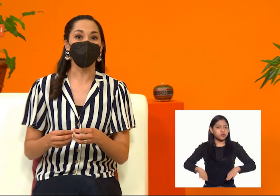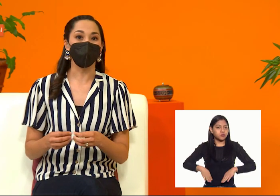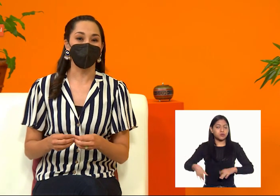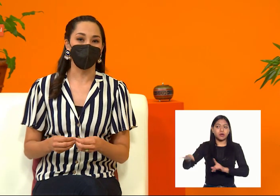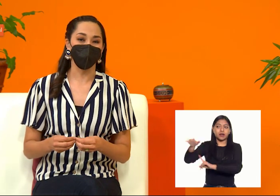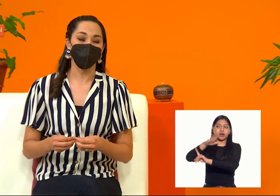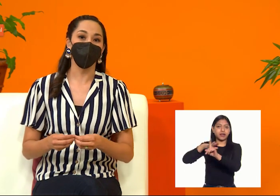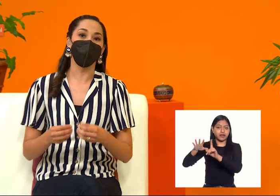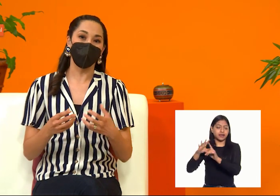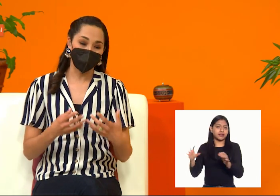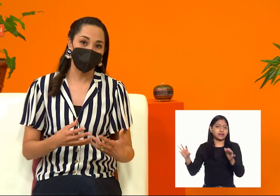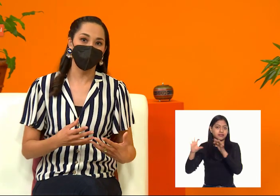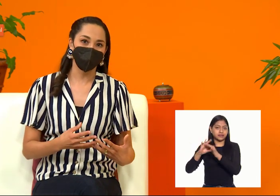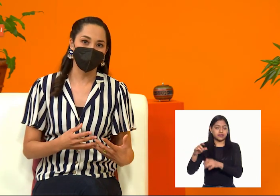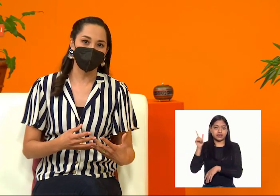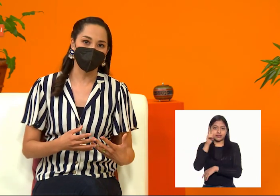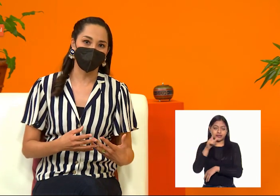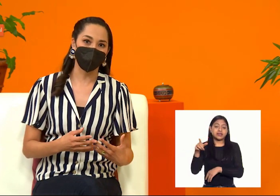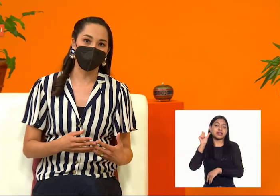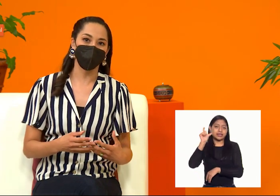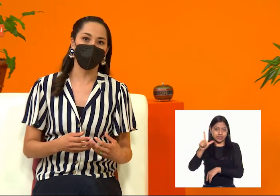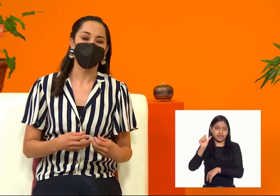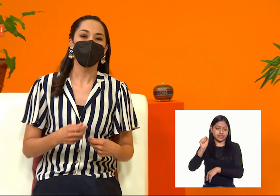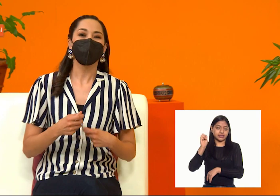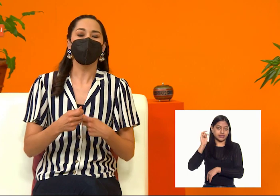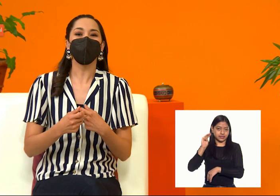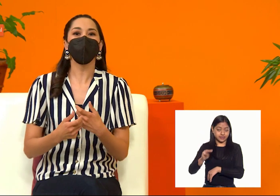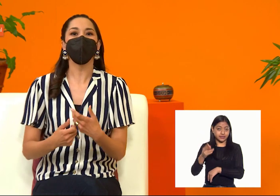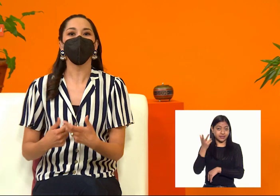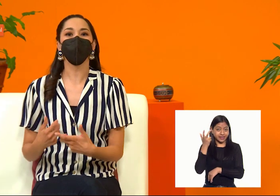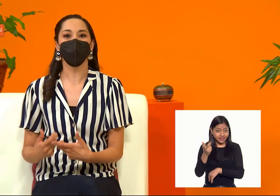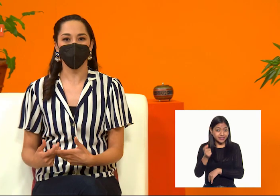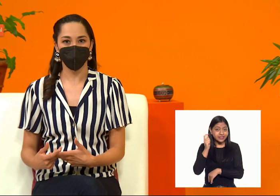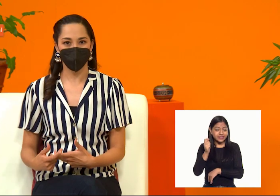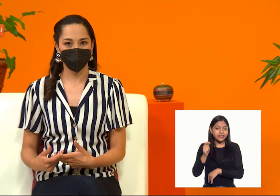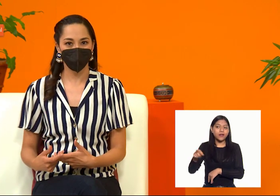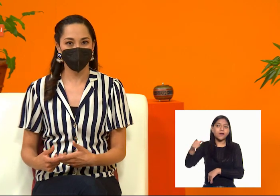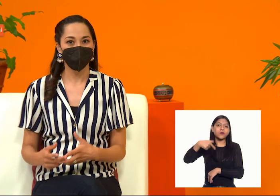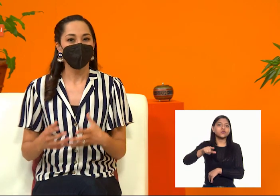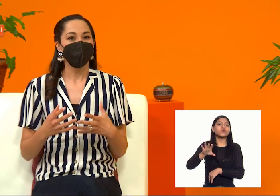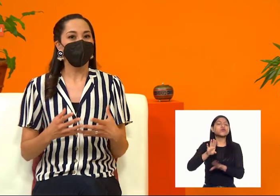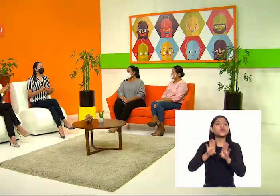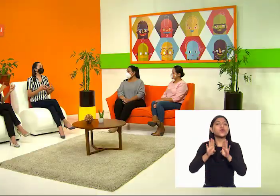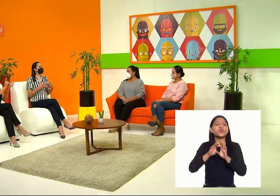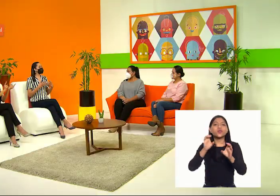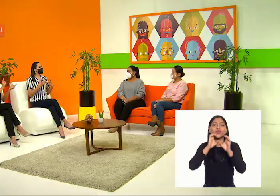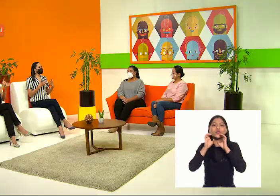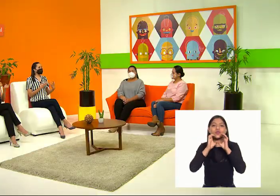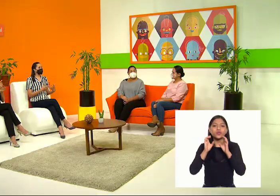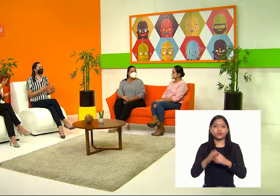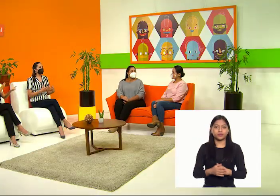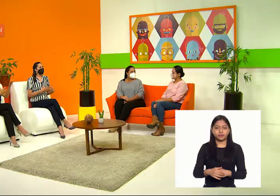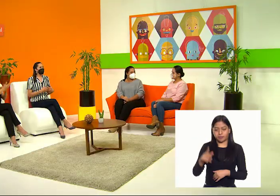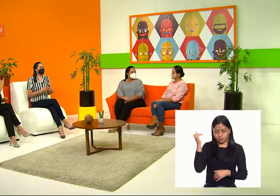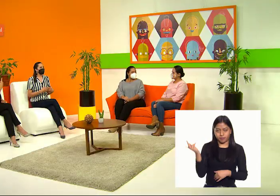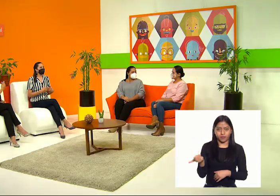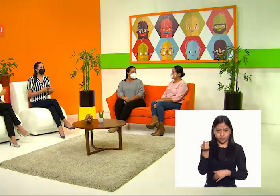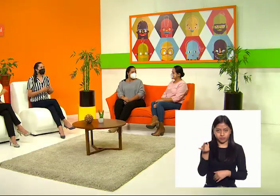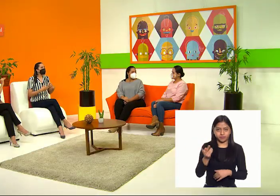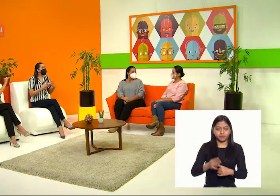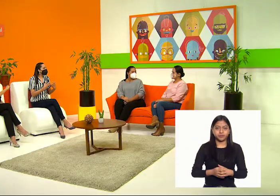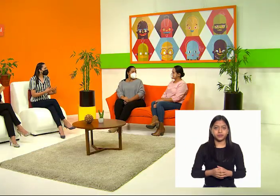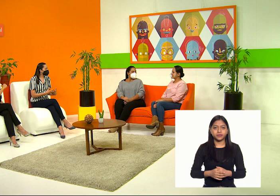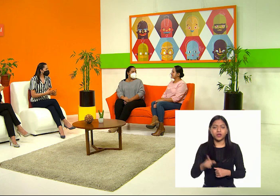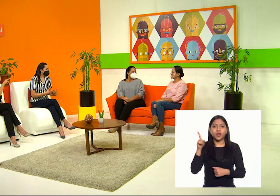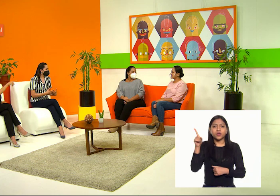grupo minoritario, siendo la lengua de señas el elemento que define los modos de interacción. Alejandra, ¿de qué manera